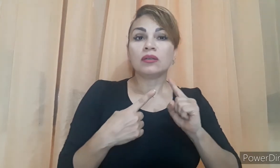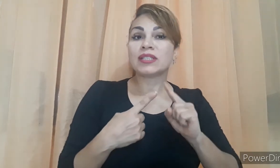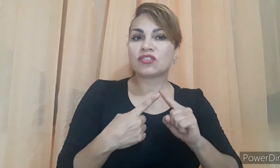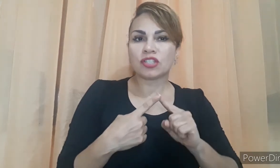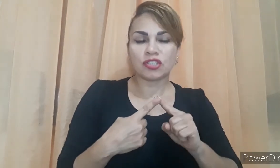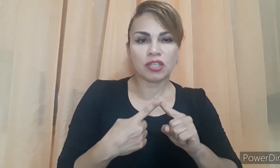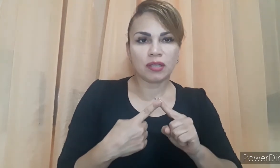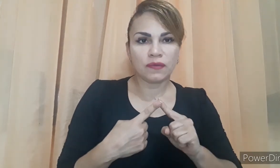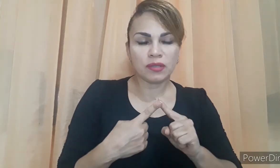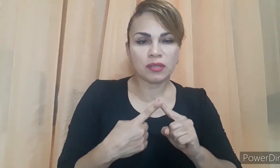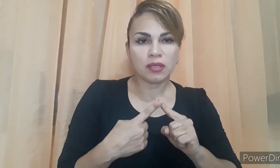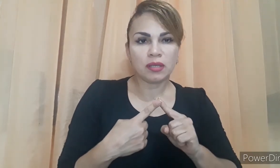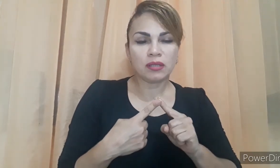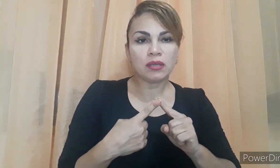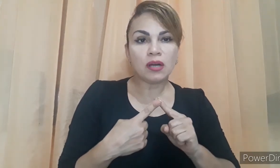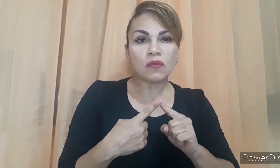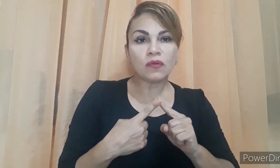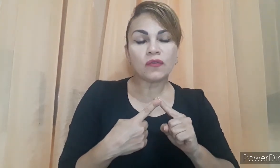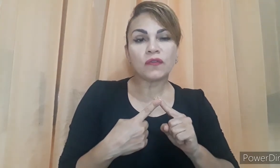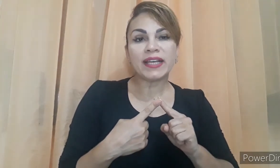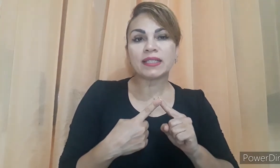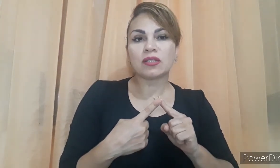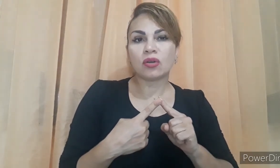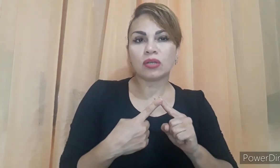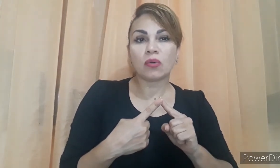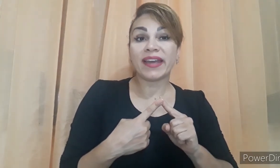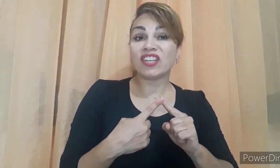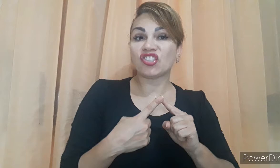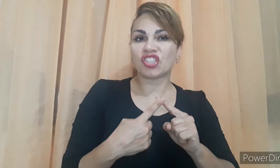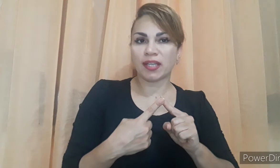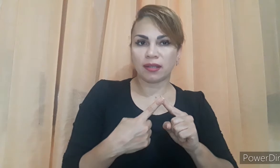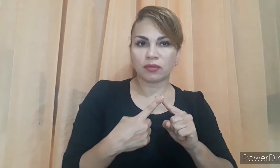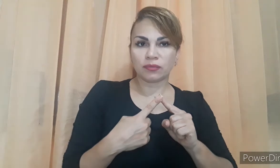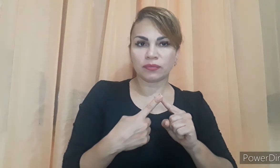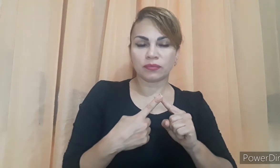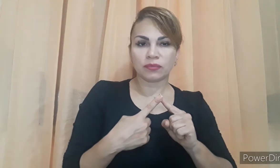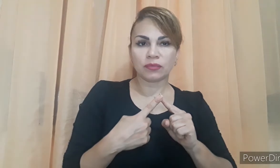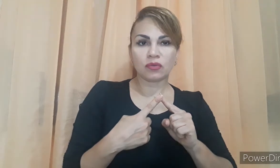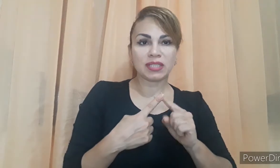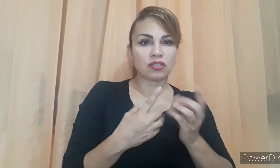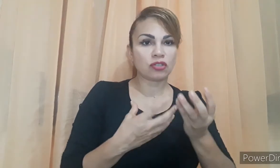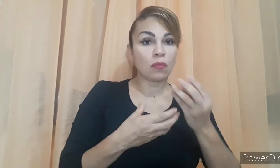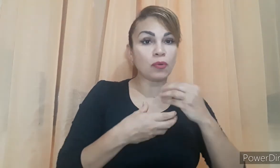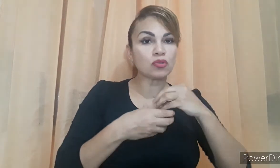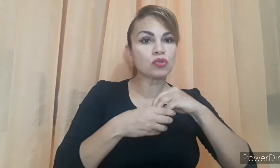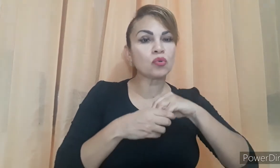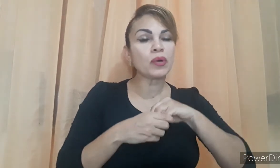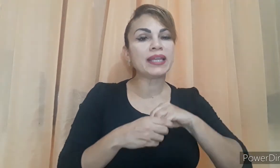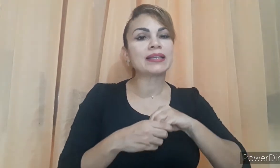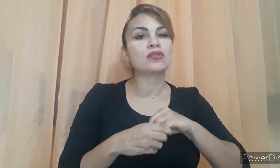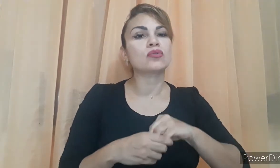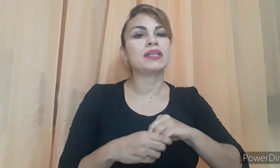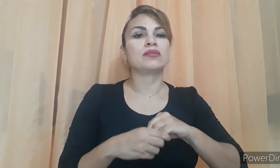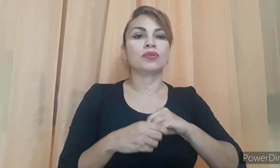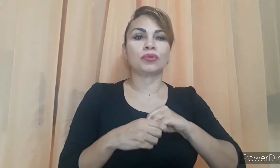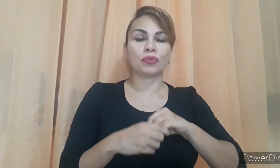os adjetivos não flexionam em gênero, ou seja, não possuem na sua